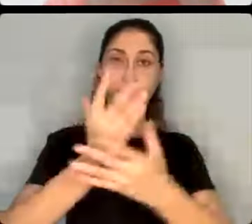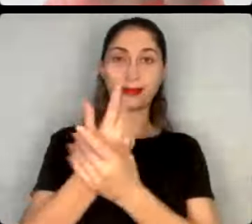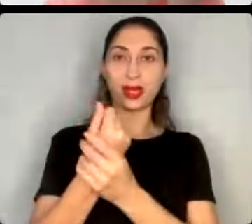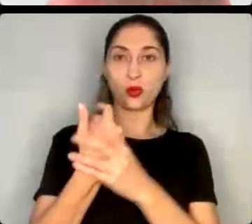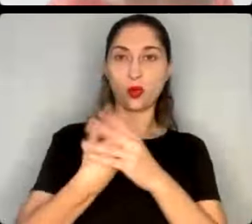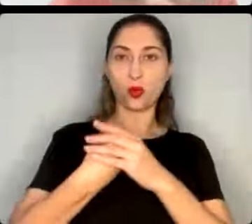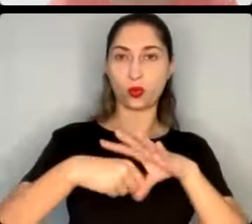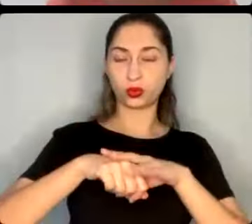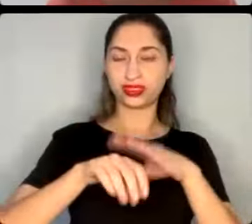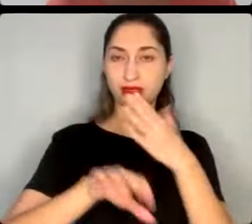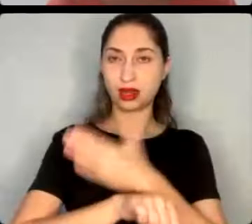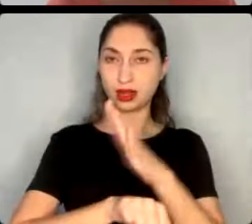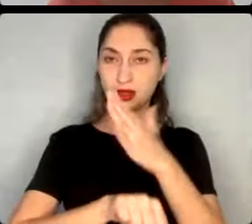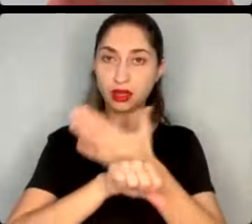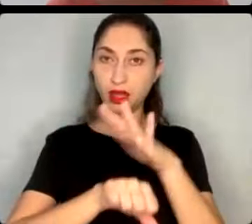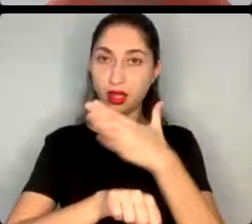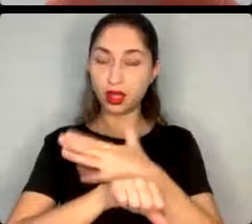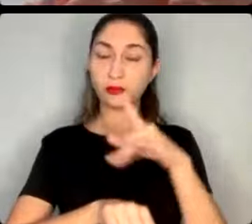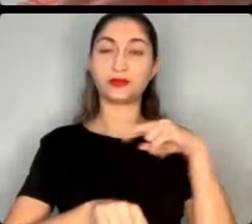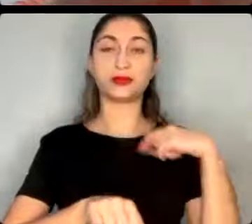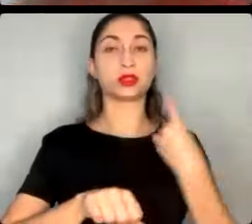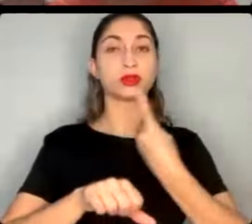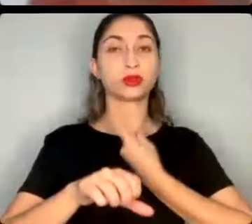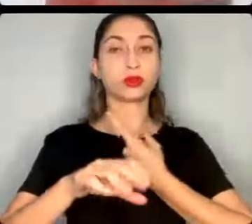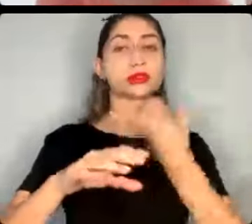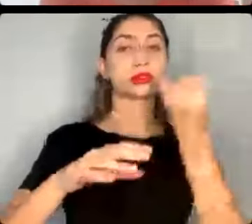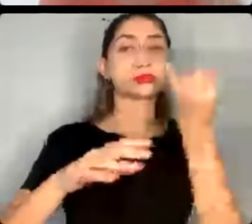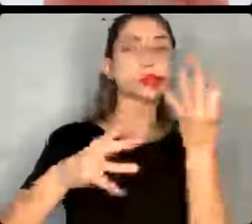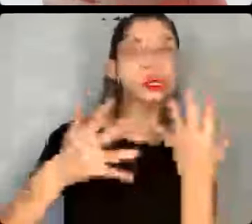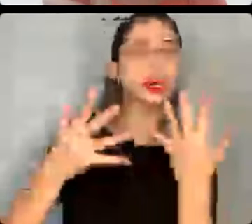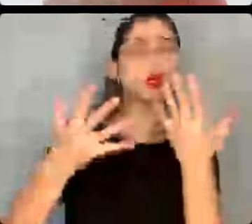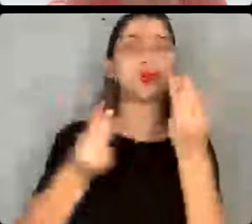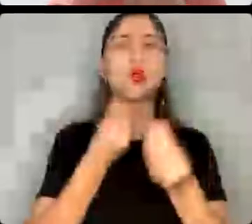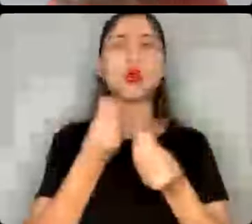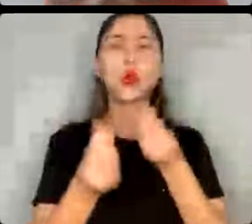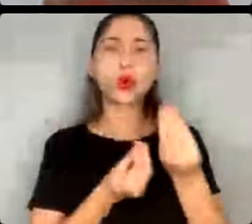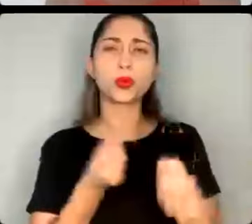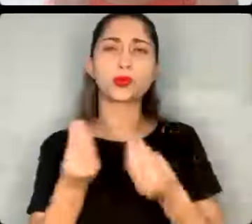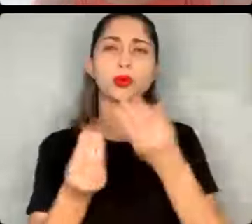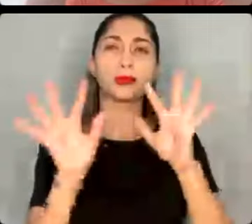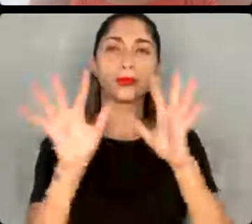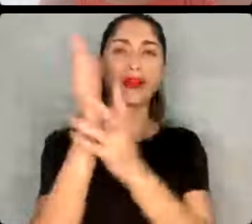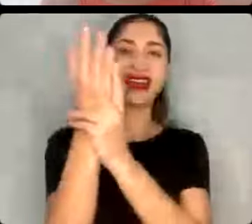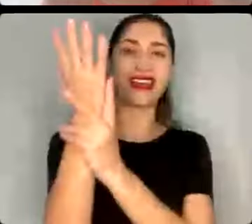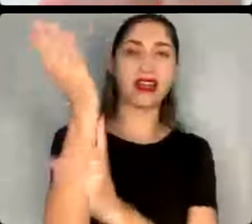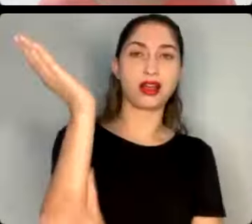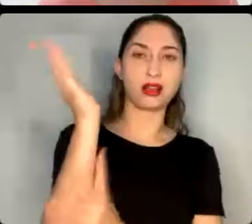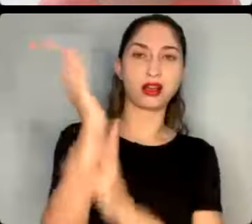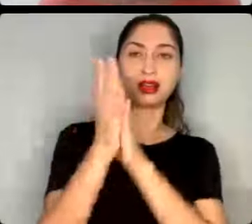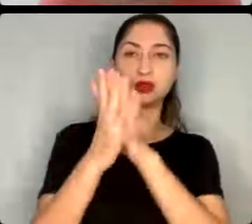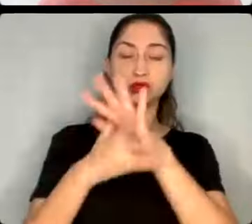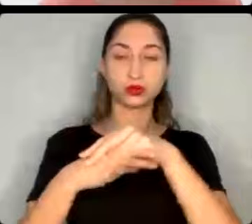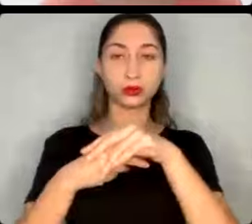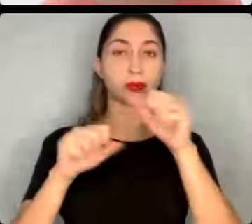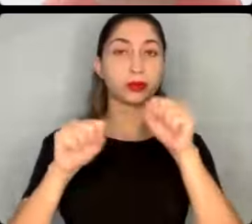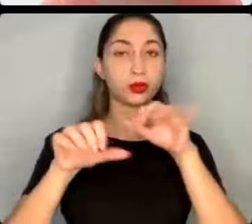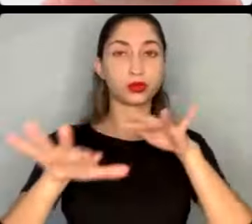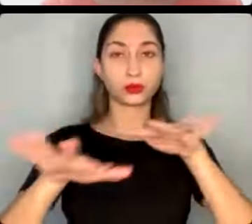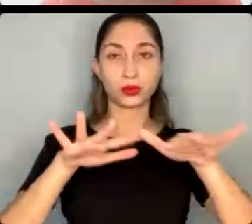gente fala dos arcos das mãos, do posicionamento do antebraço, desse movimento de